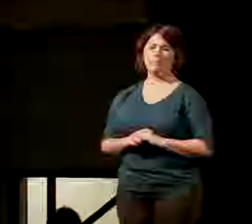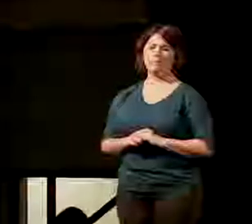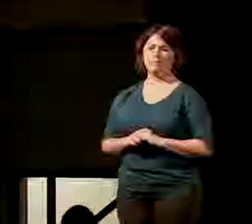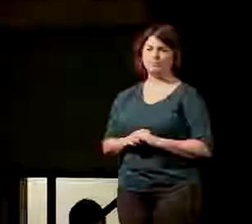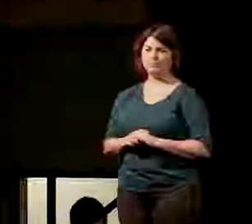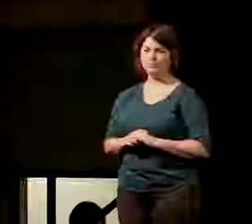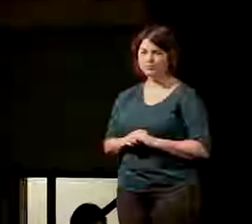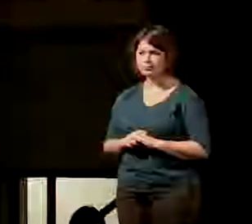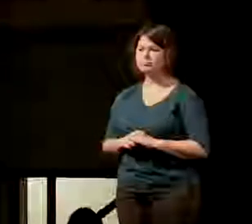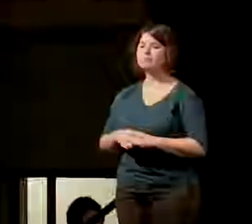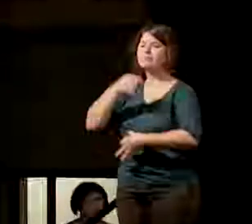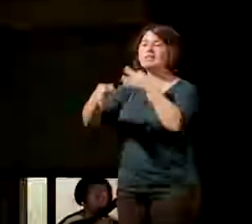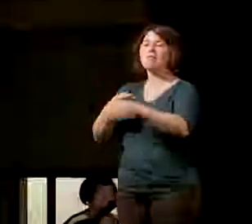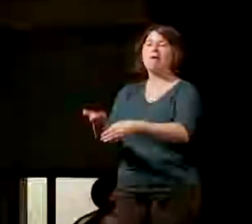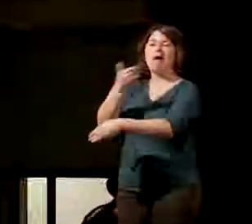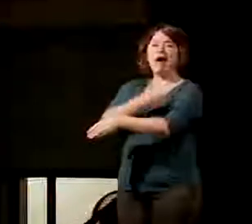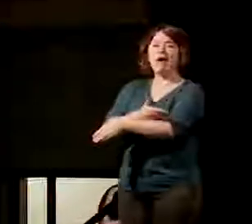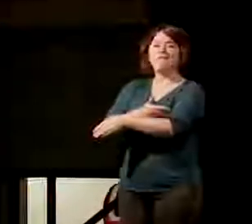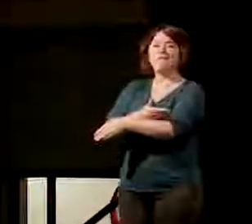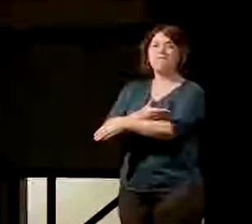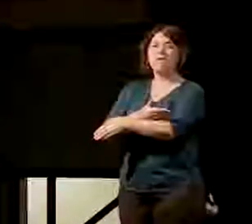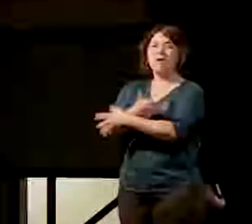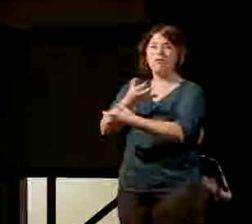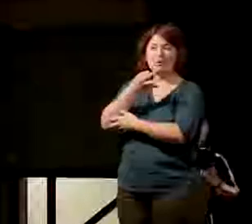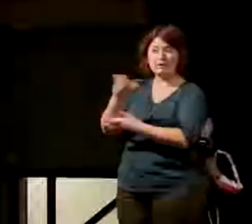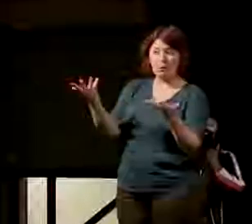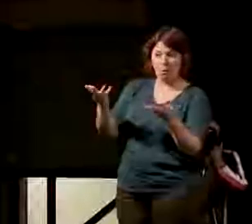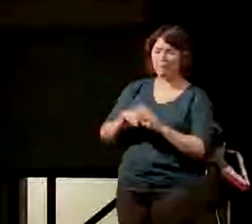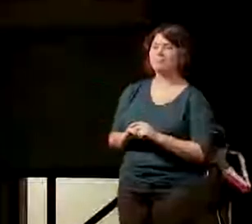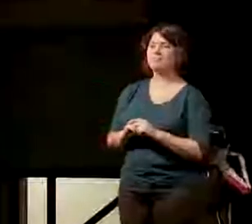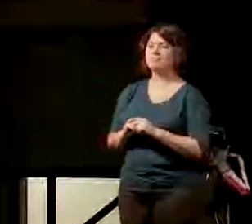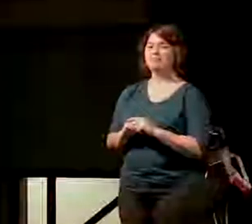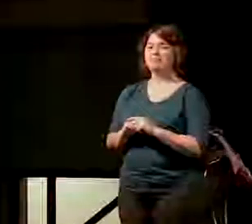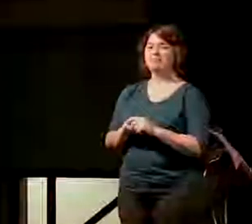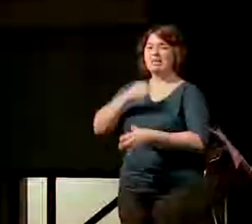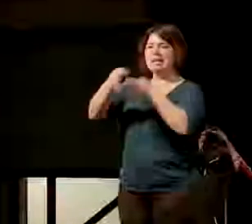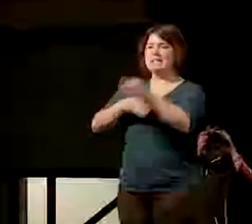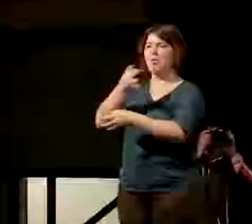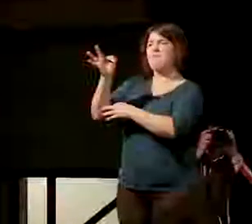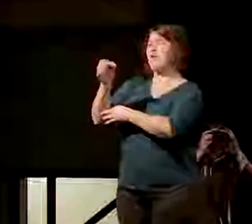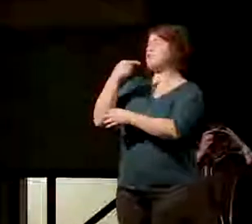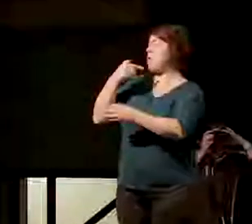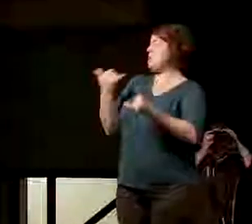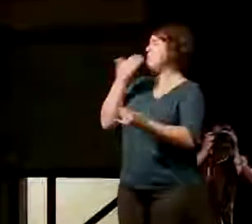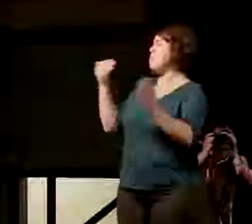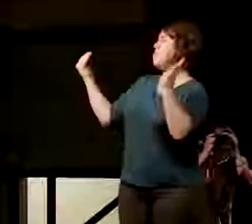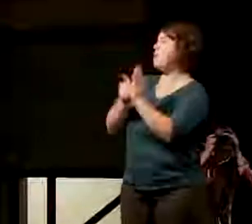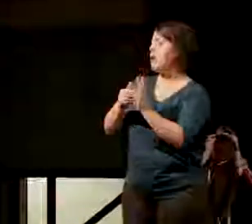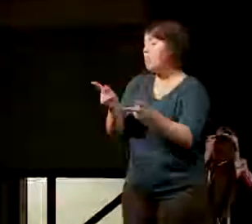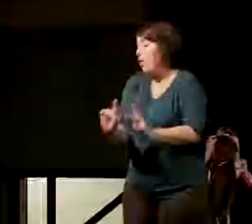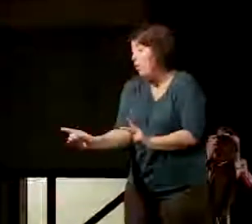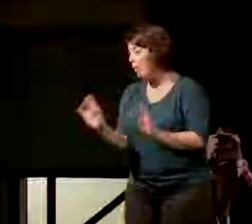Avant d'entamer cette intervention, je ne sais pas si c'est le meilleur discours de France que je vais